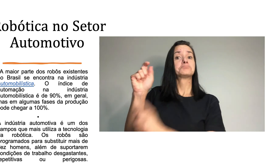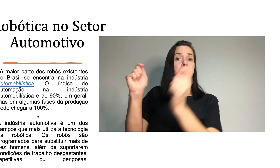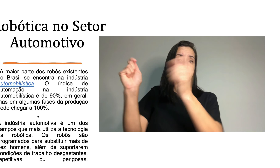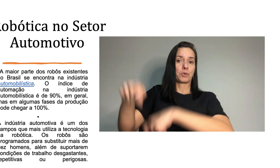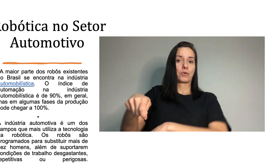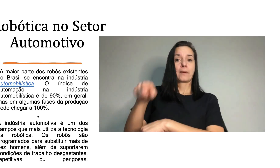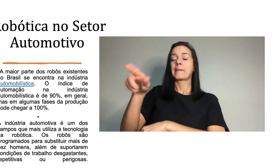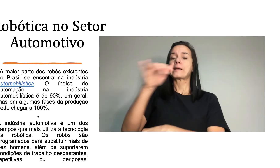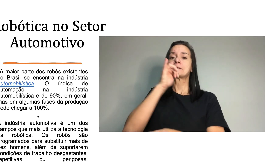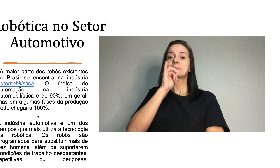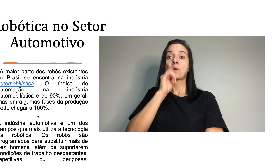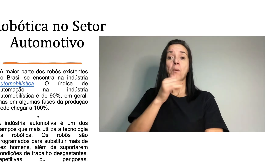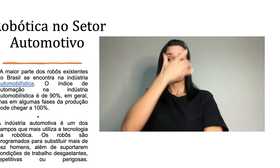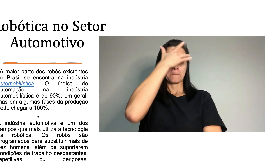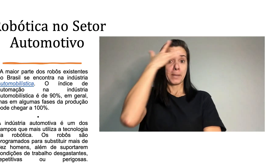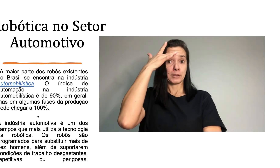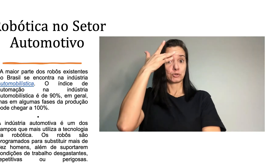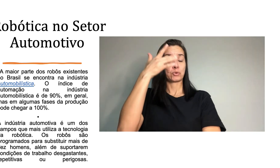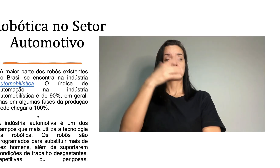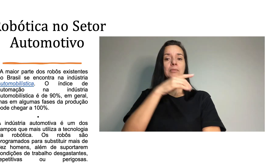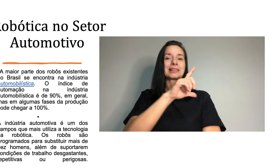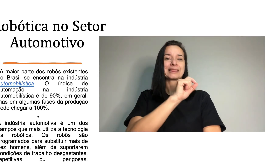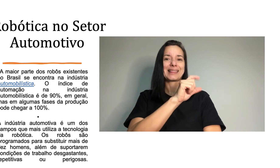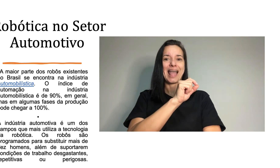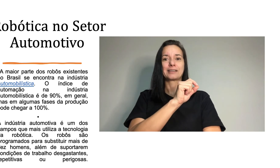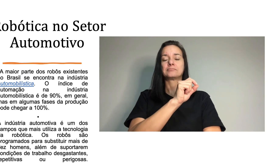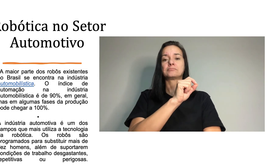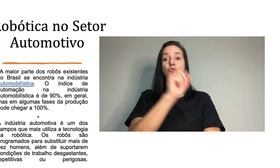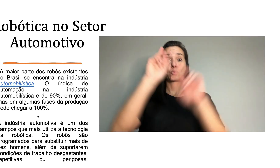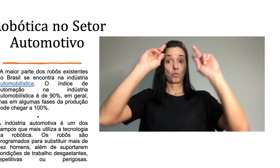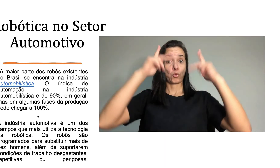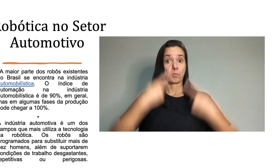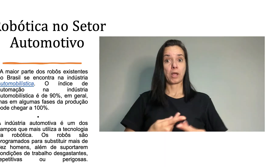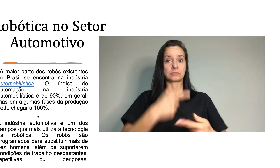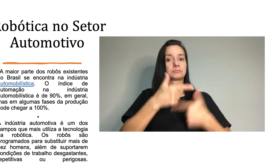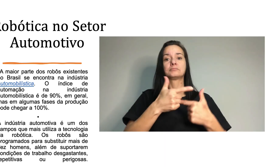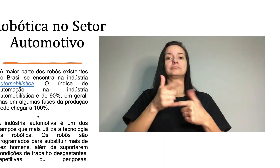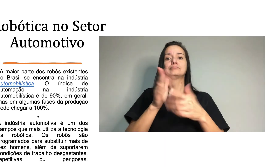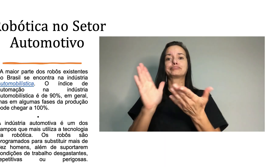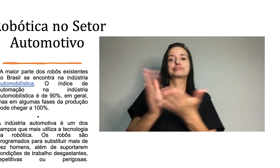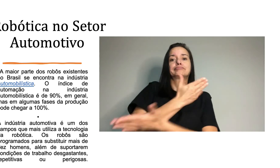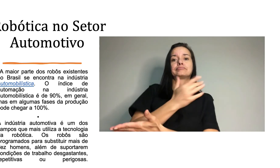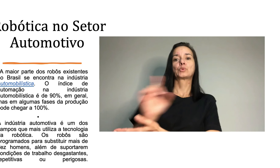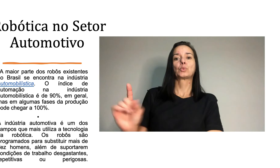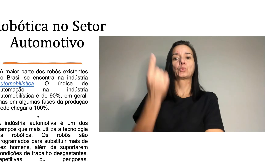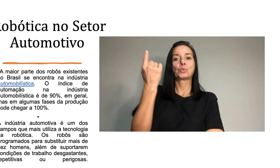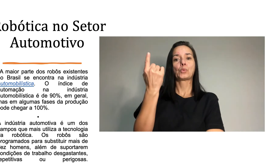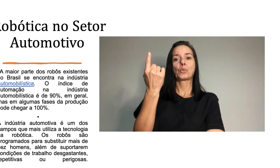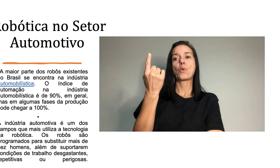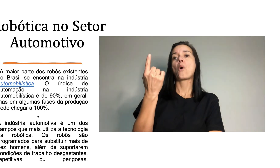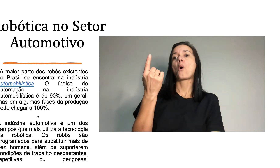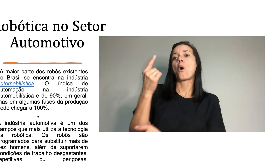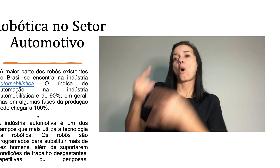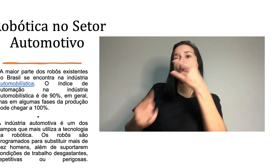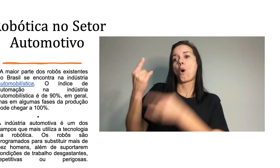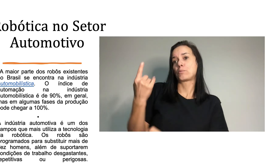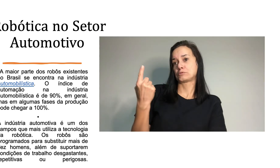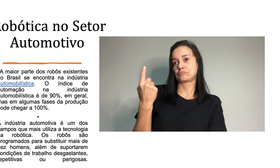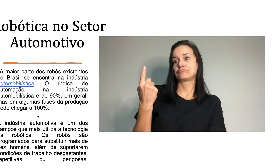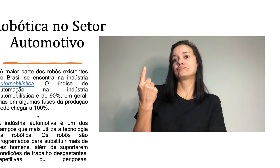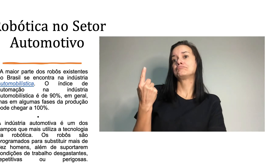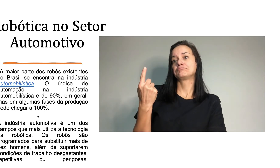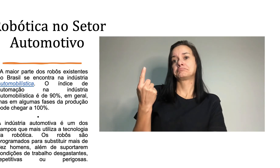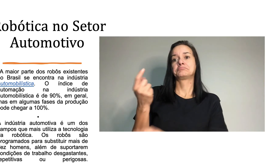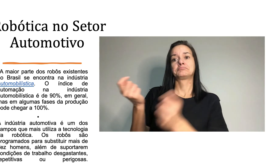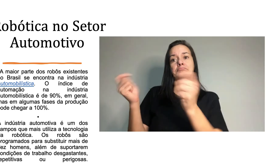perigosos ou pesados. Os robôs são programados para substituir mais de 10